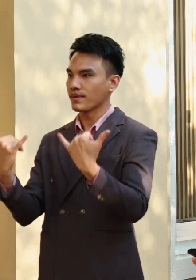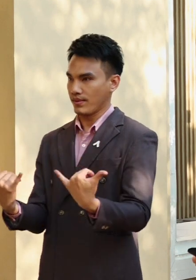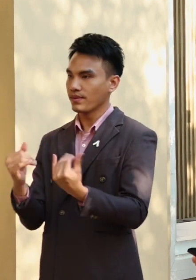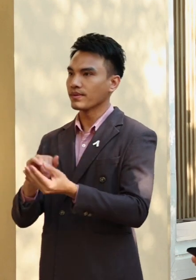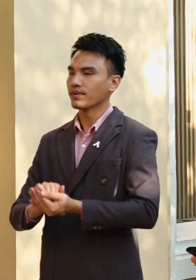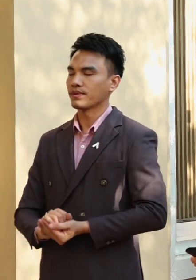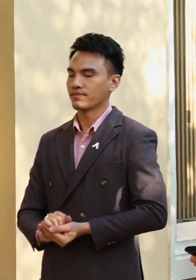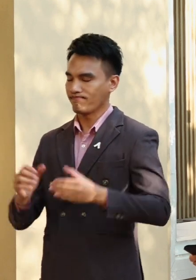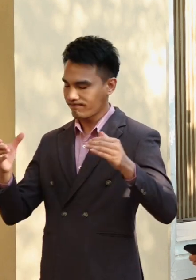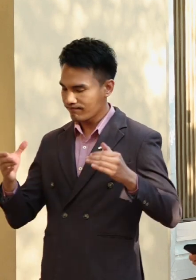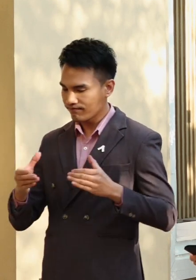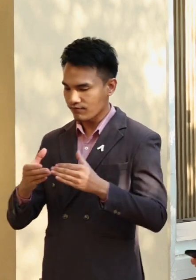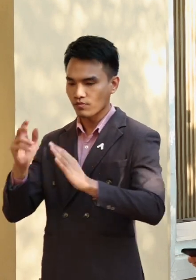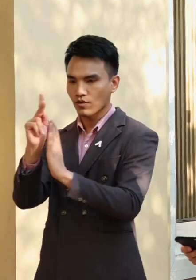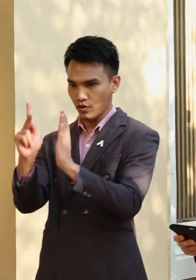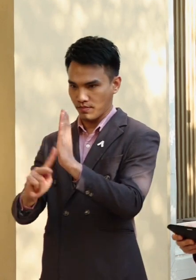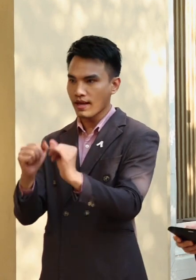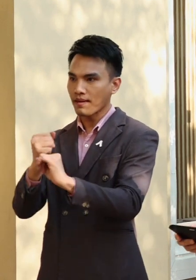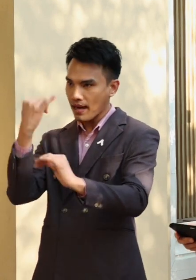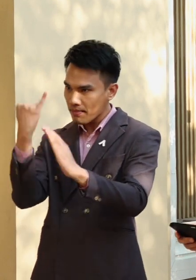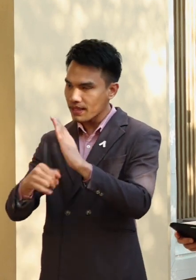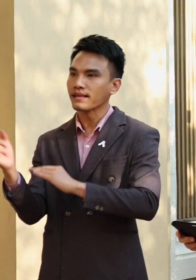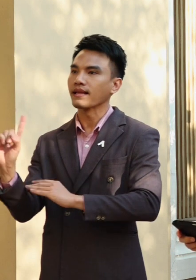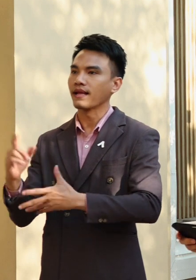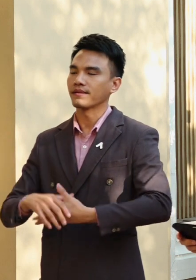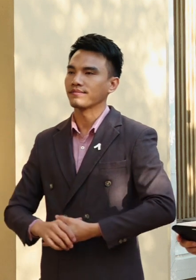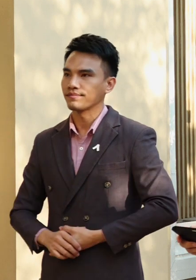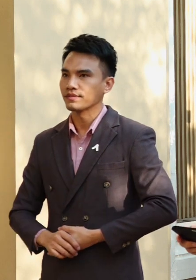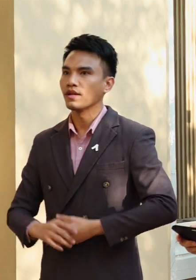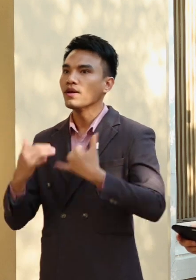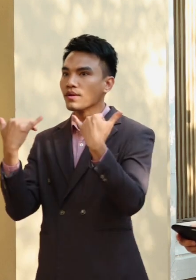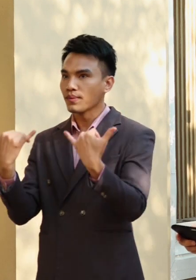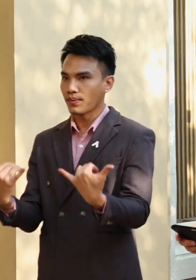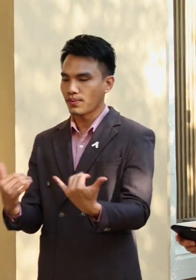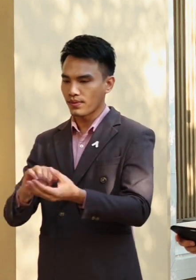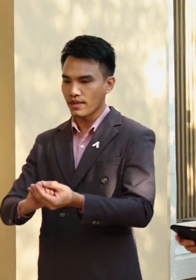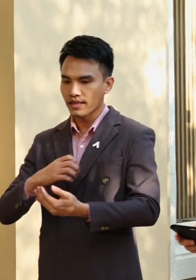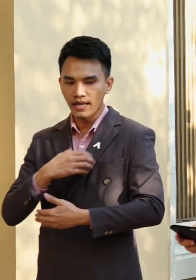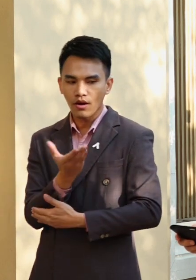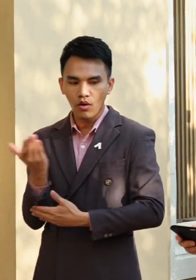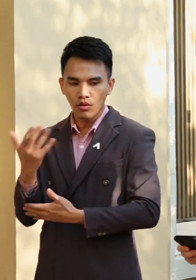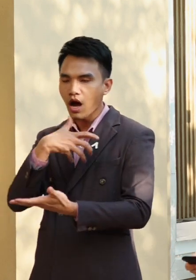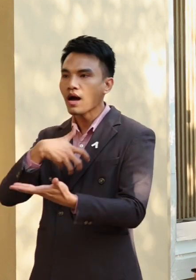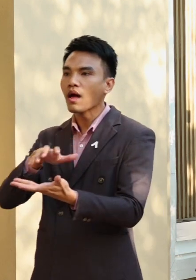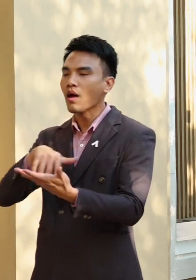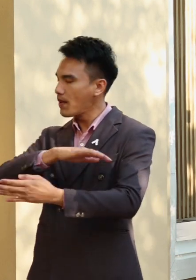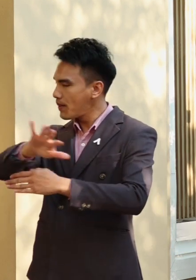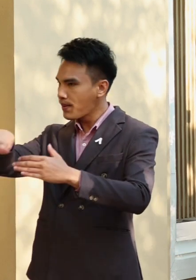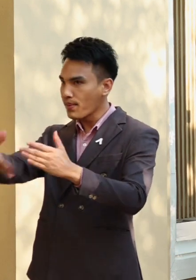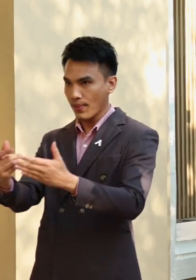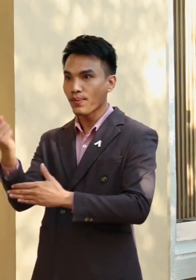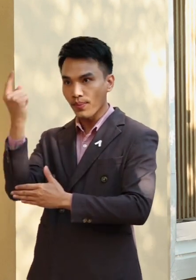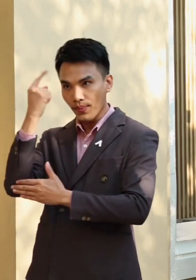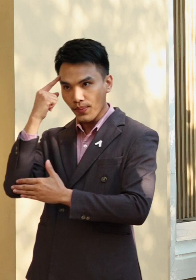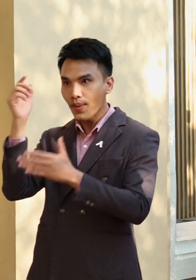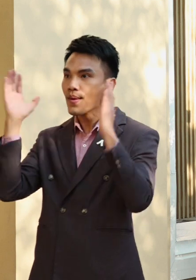วนหนึ่งของกระบวนการค้ามนุษย์อย่างไรหรือไม่อย่างไรนะครับแต่ทั้งนี้ทั้งนั้นคงต้องขออนุญาตเรียนพี่น้องประชาชนนะครับผ่